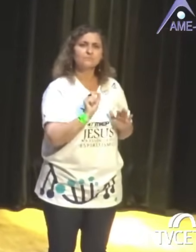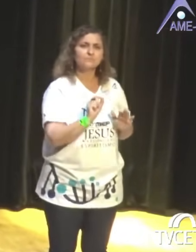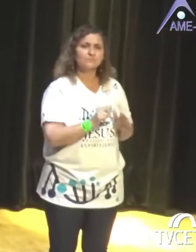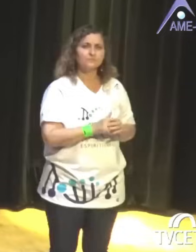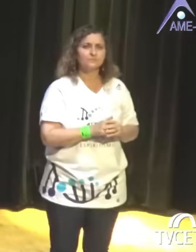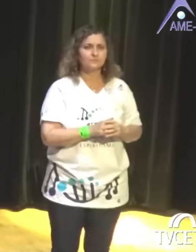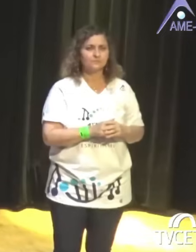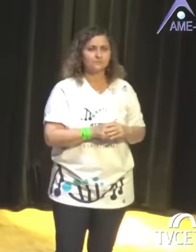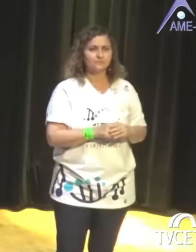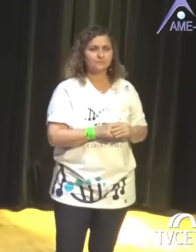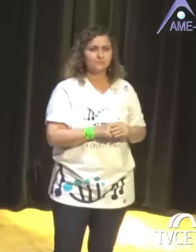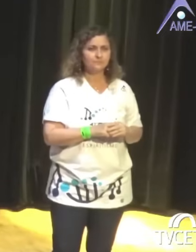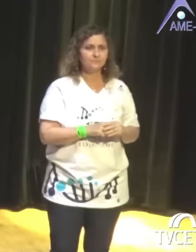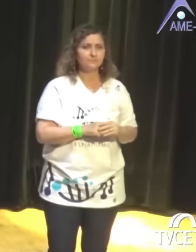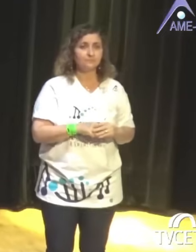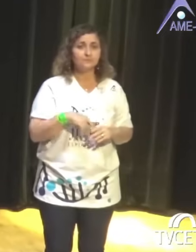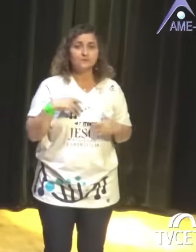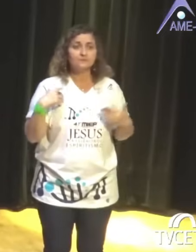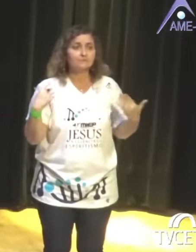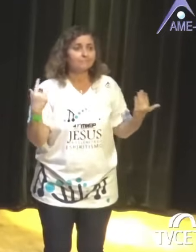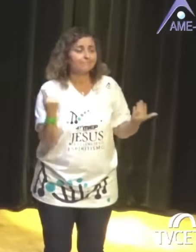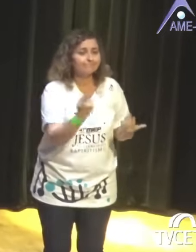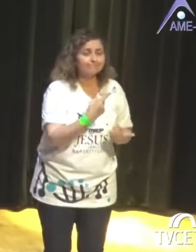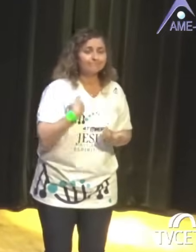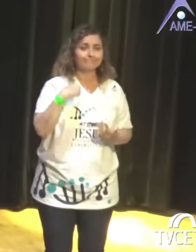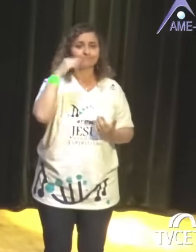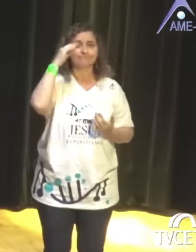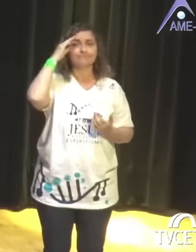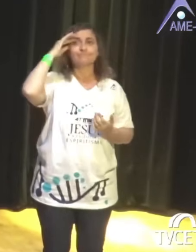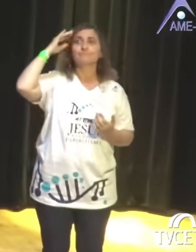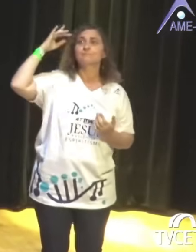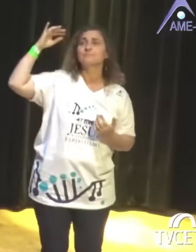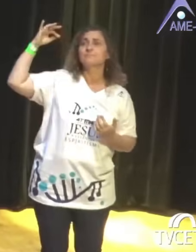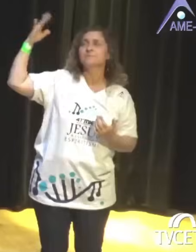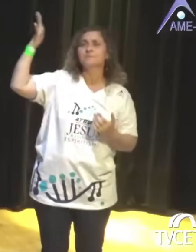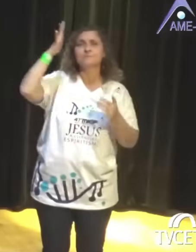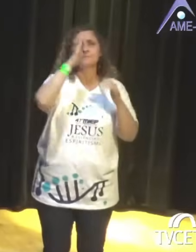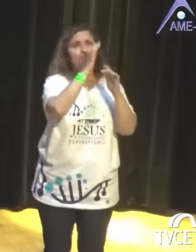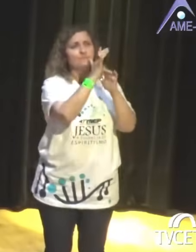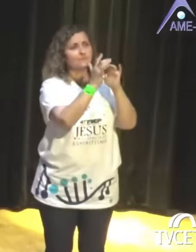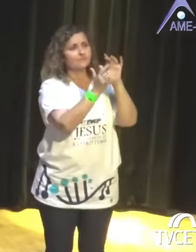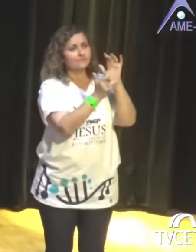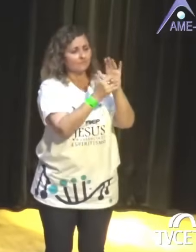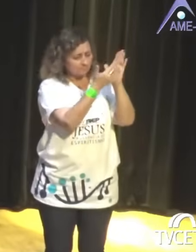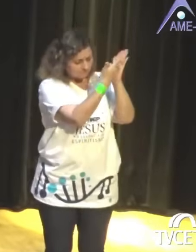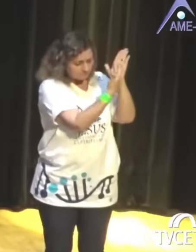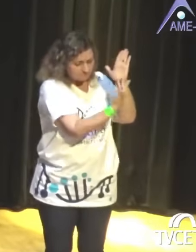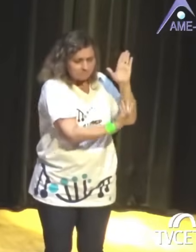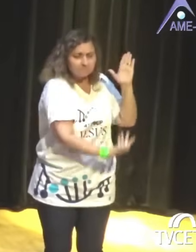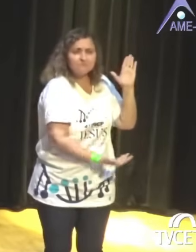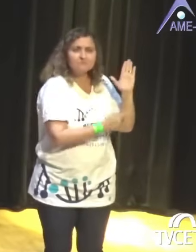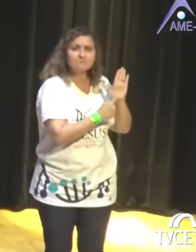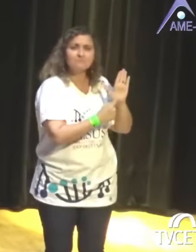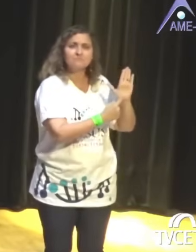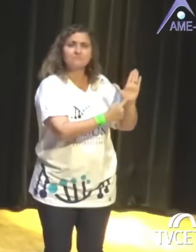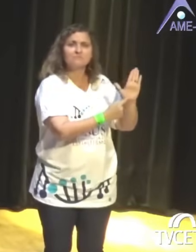iconografia E aí a gente imagina o Jesus nessa imagem para